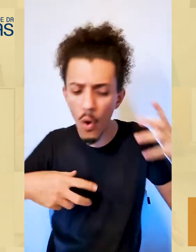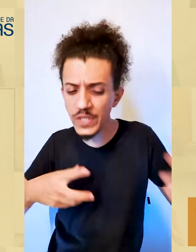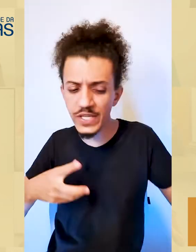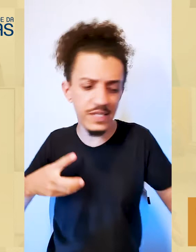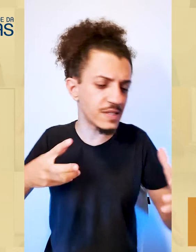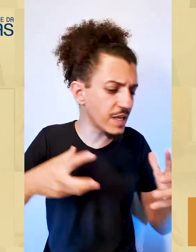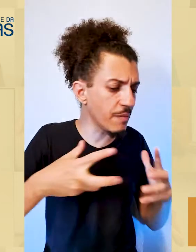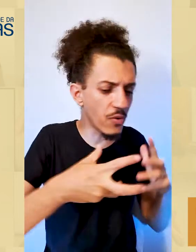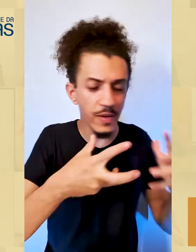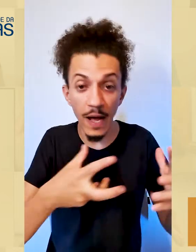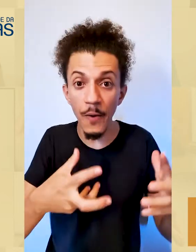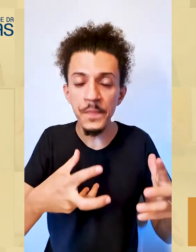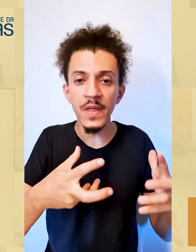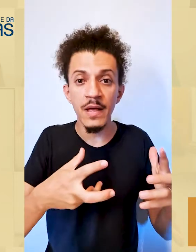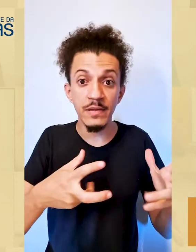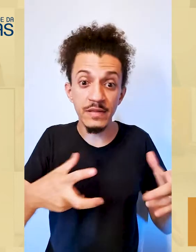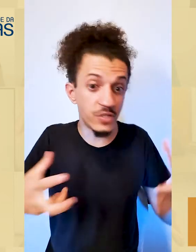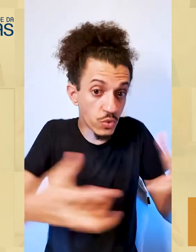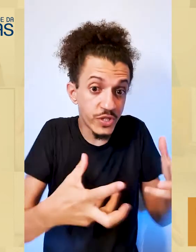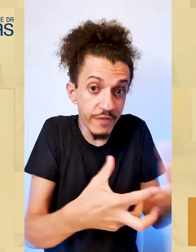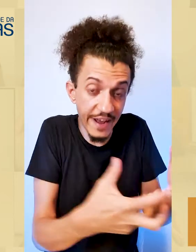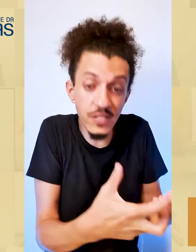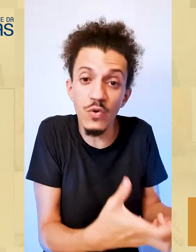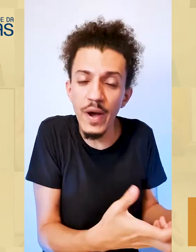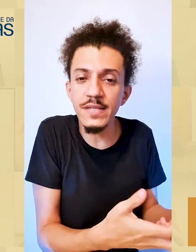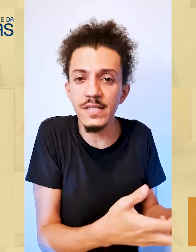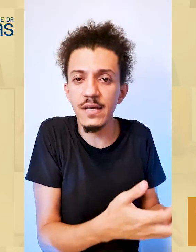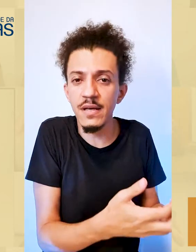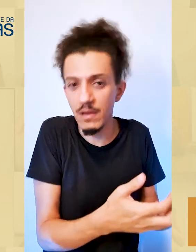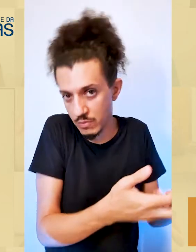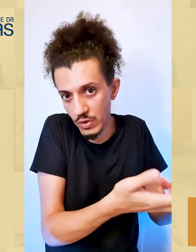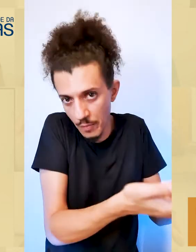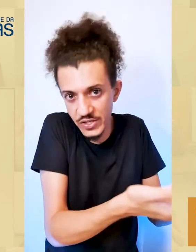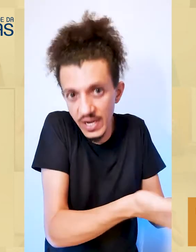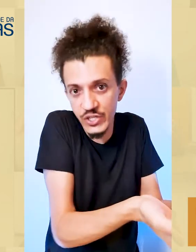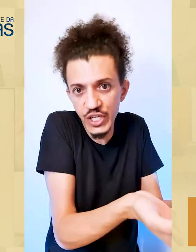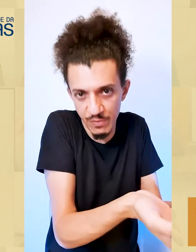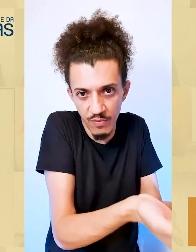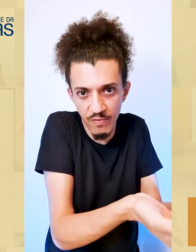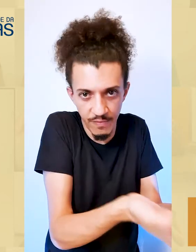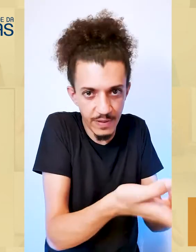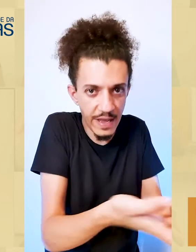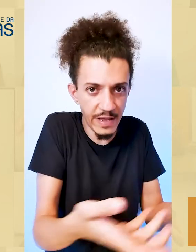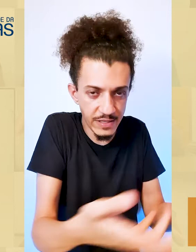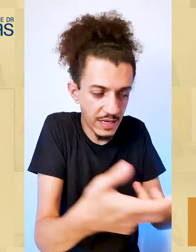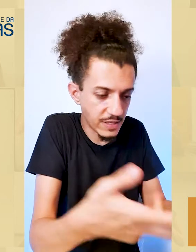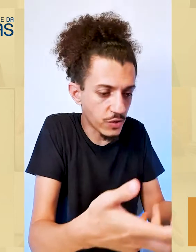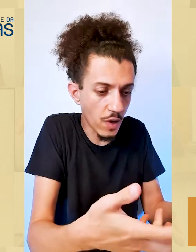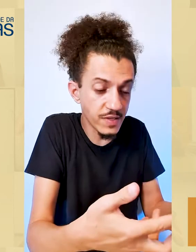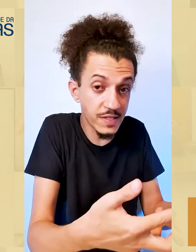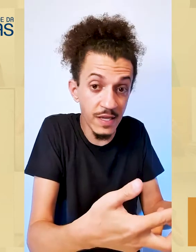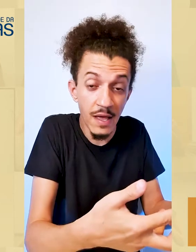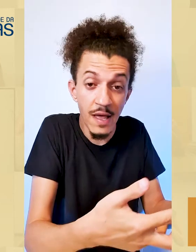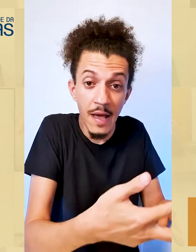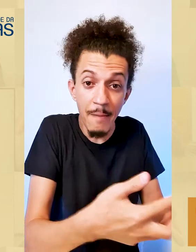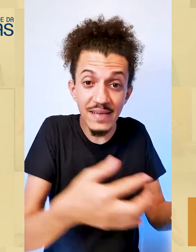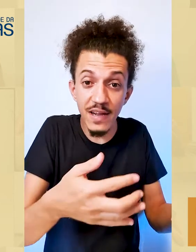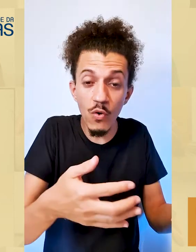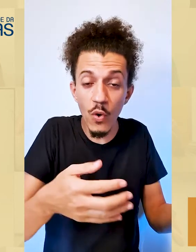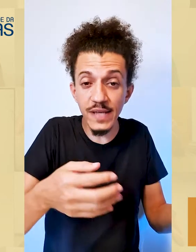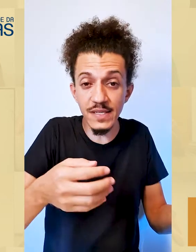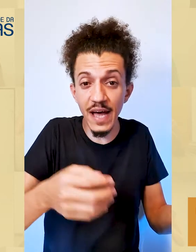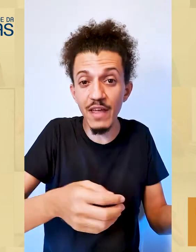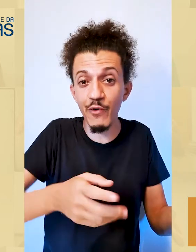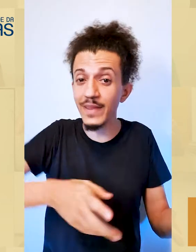coloco onde esse símbolo e tal, discutindo várias coisas, totalmente legítimo, né, essas trocas assim, mas